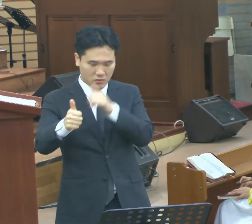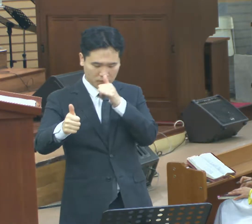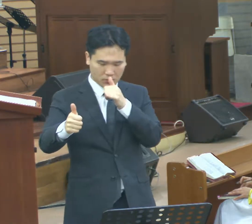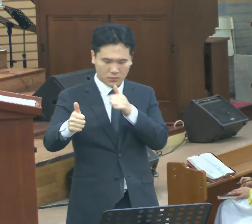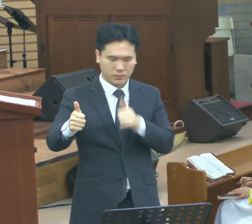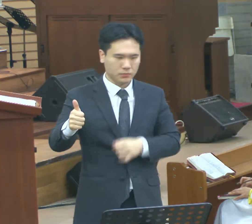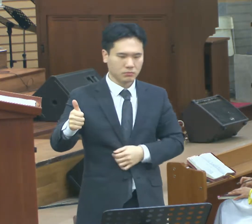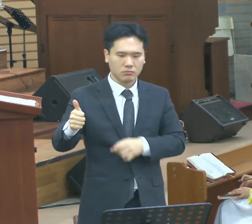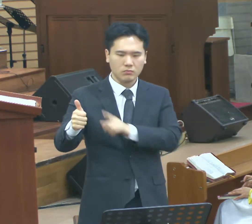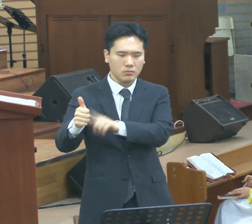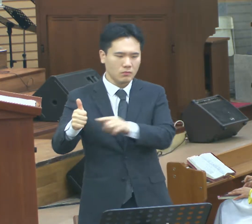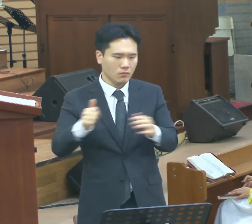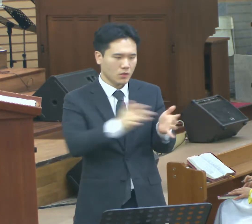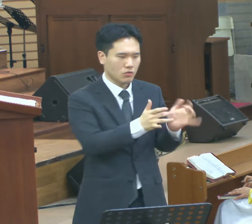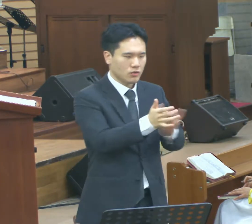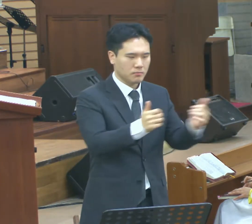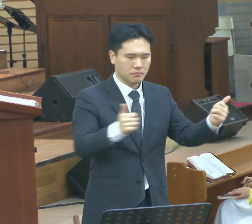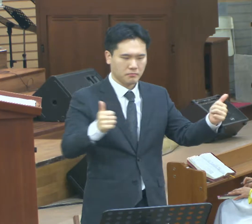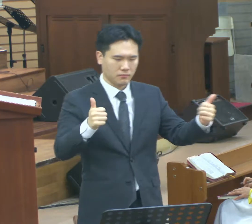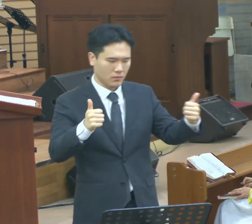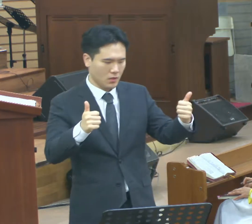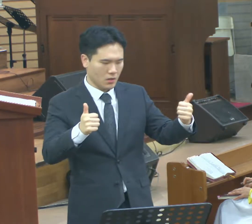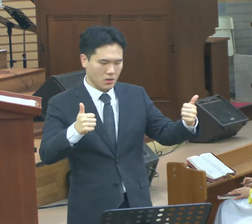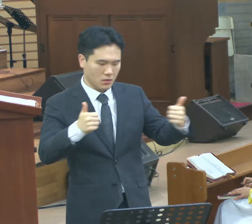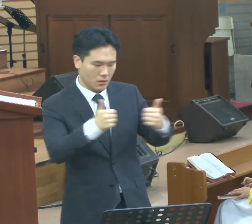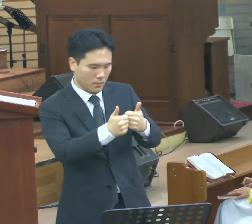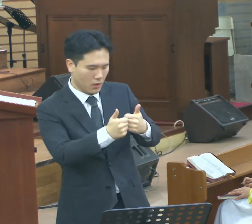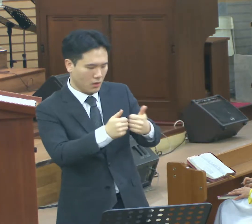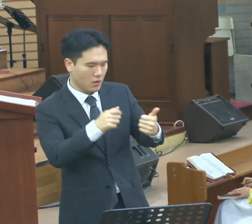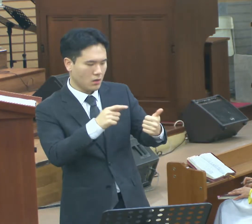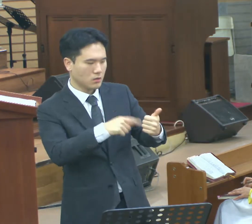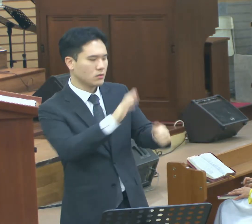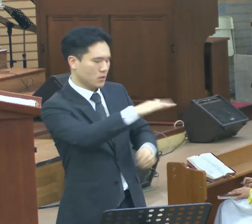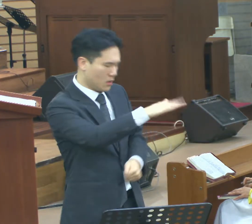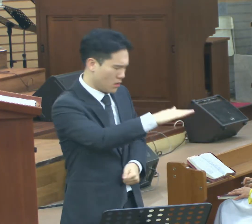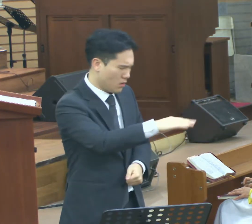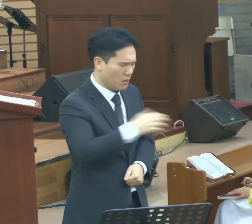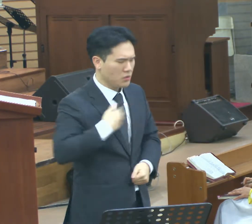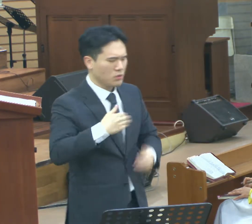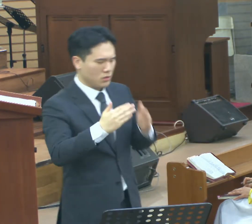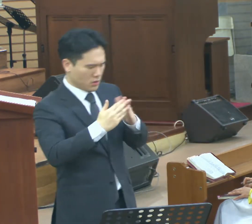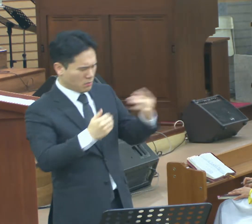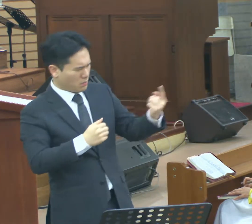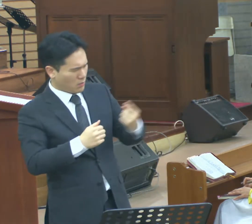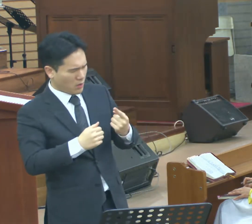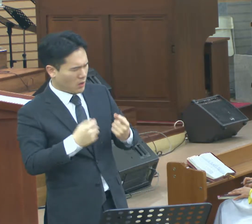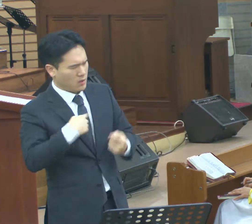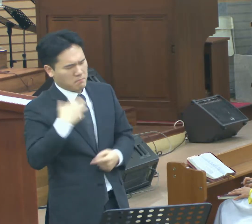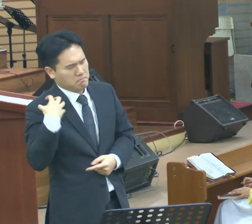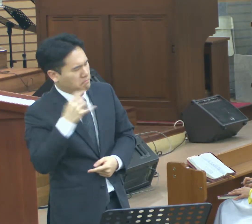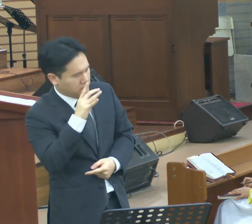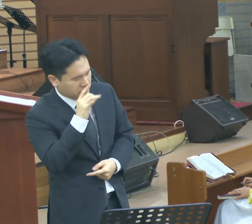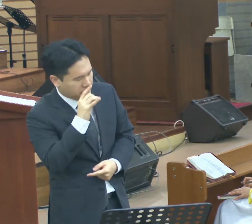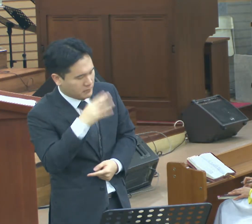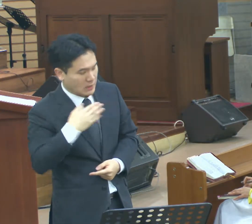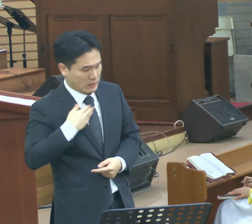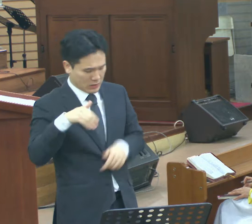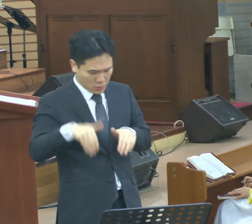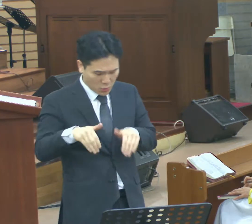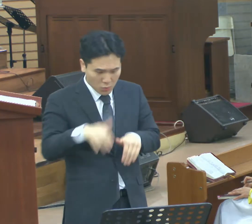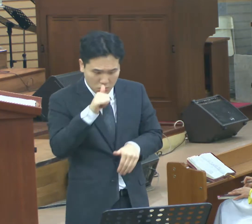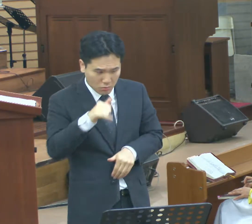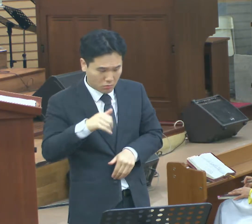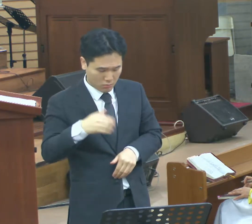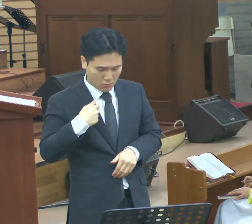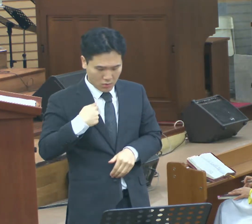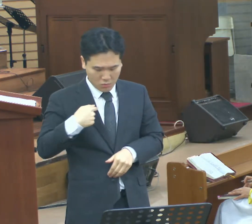집에 오는 거 감당이 안 됩니다. 제 위에도 상사가 있고 제 아래에도 종들이 있는데, 군사가 있는데